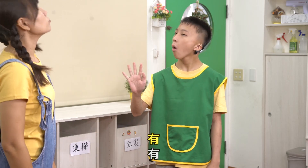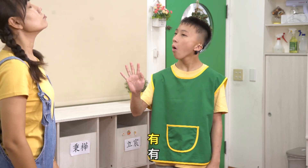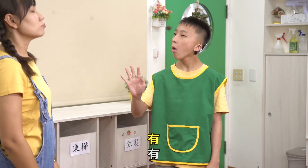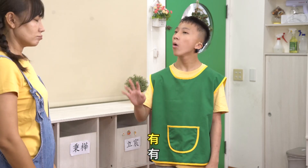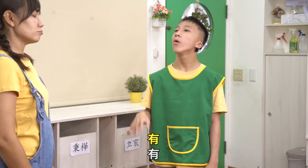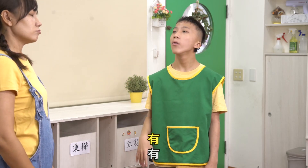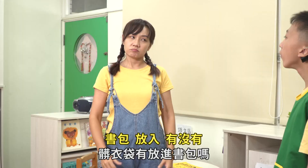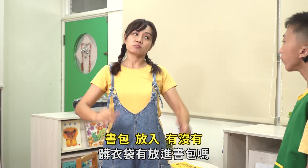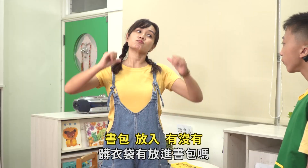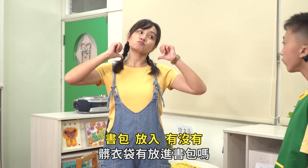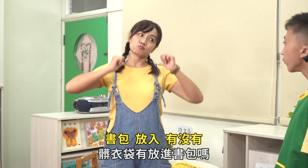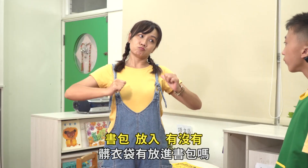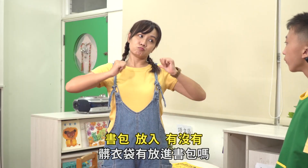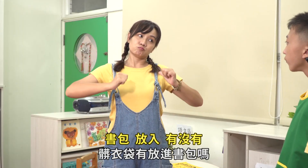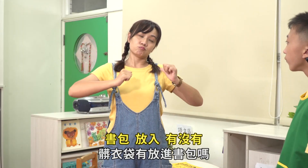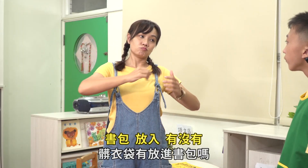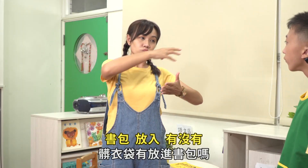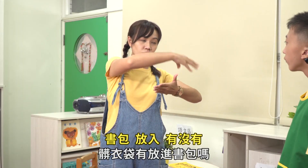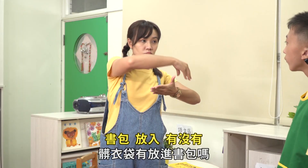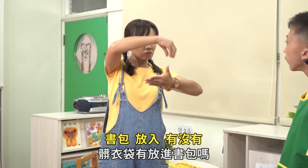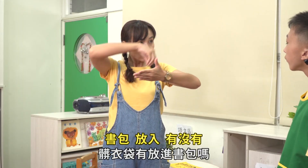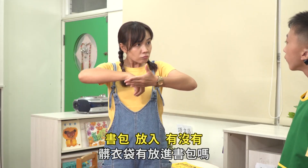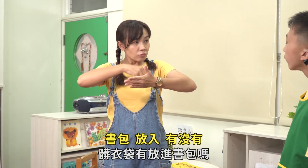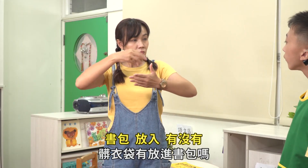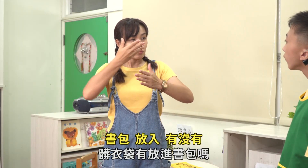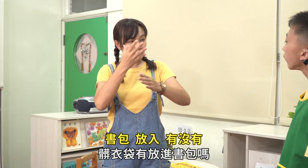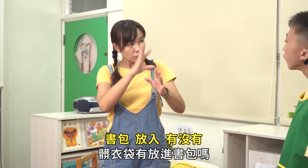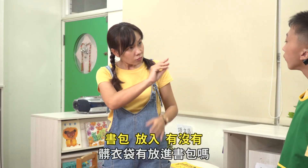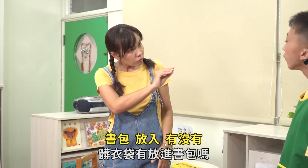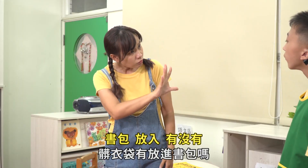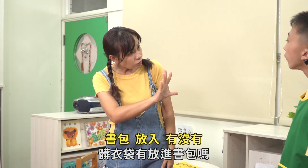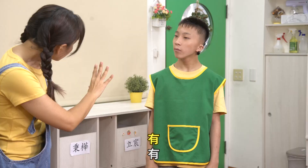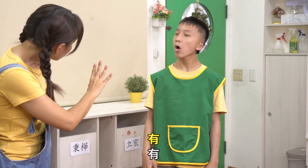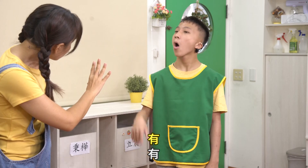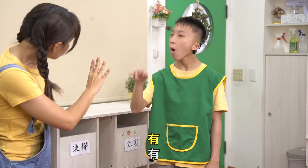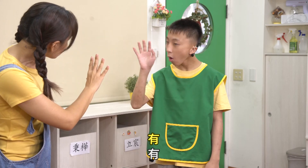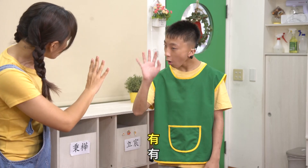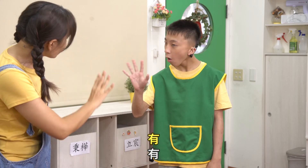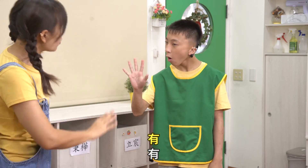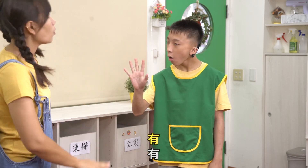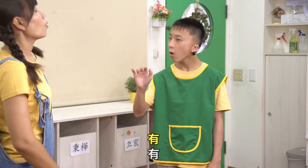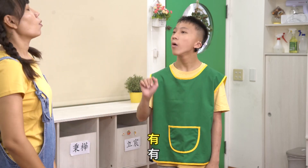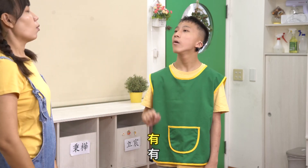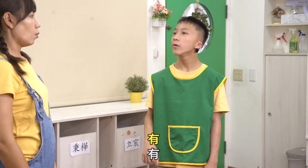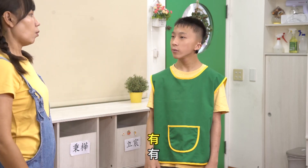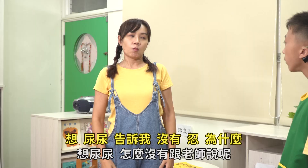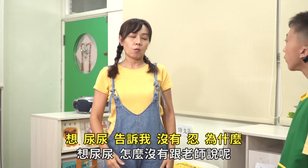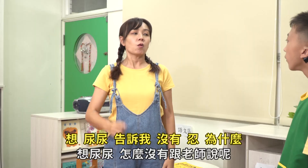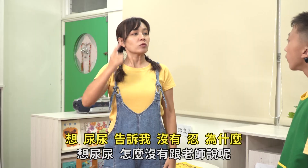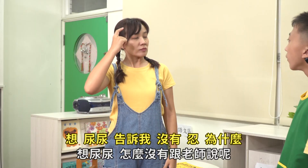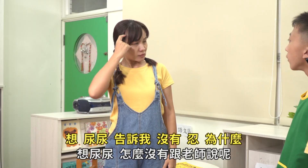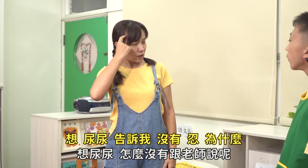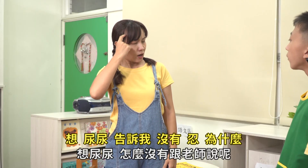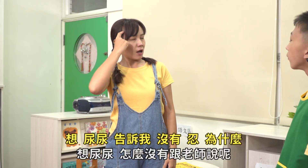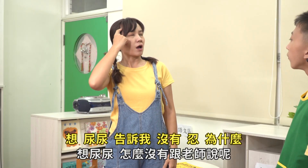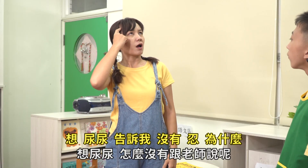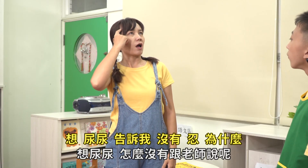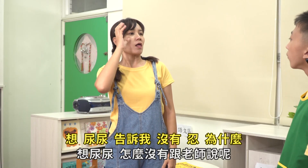有。 脏衣袋有放进书包吗？ 有。 想尿